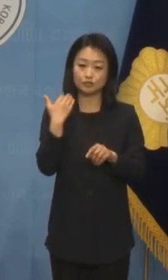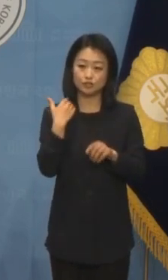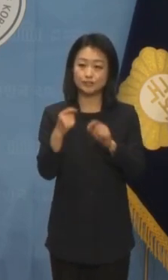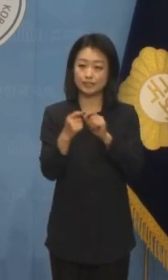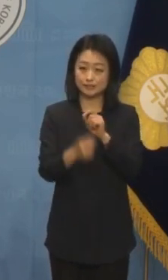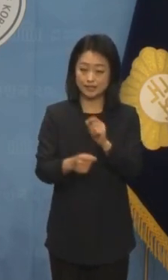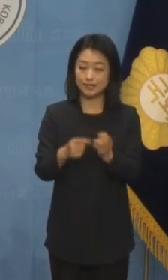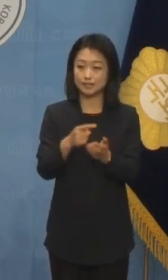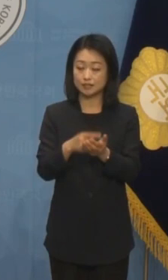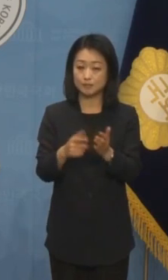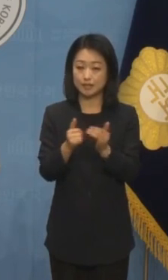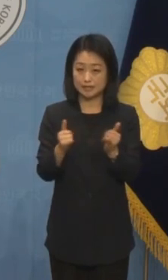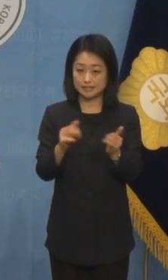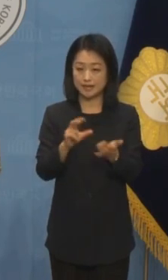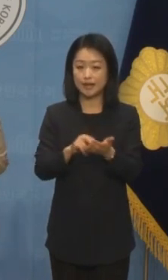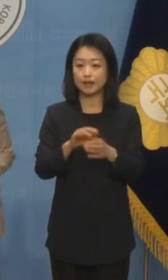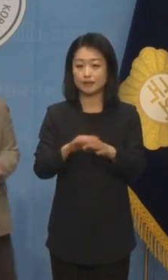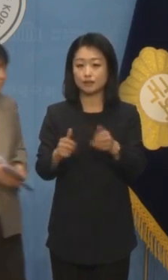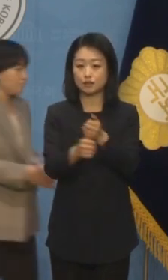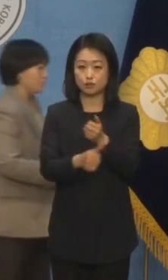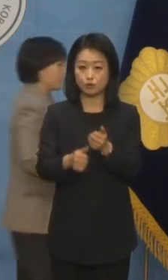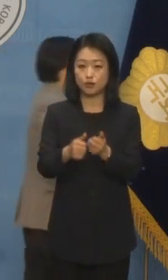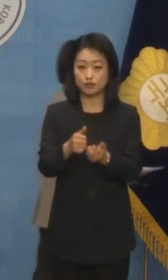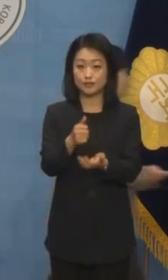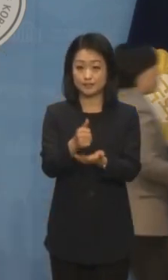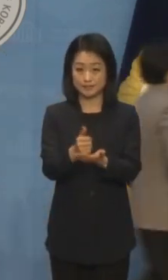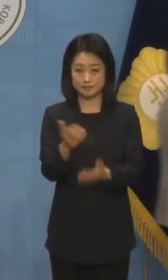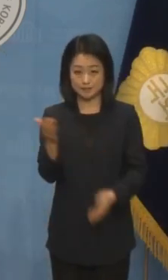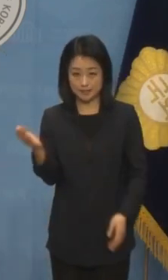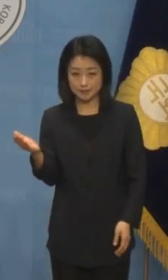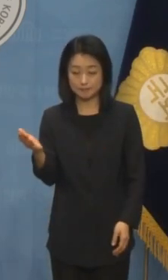발언이 시작되겠습니다.